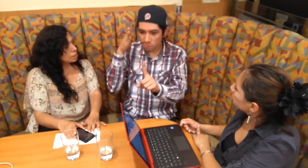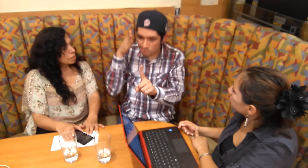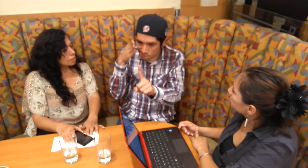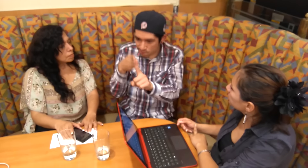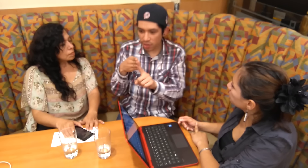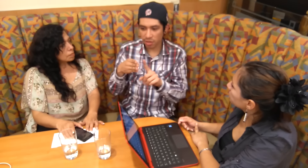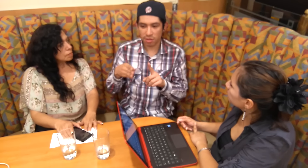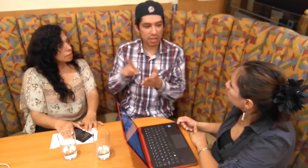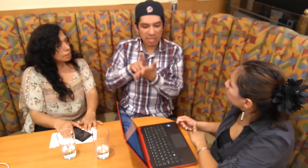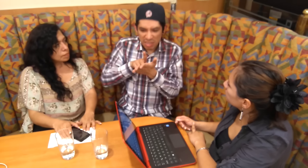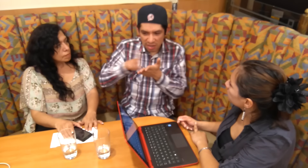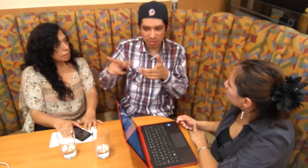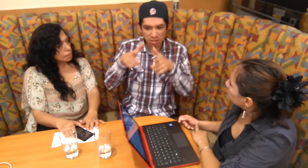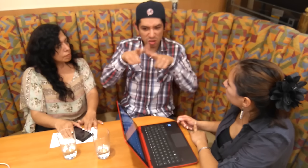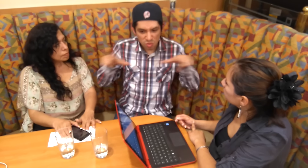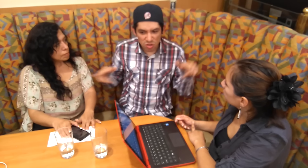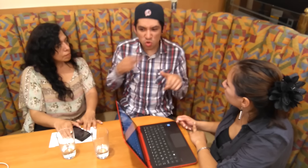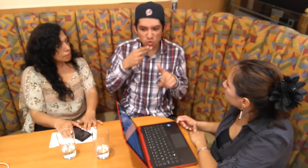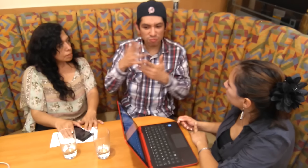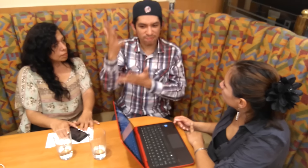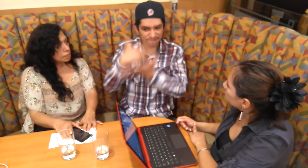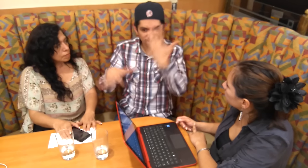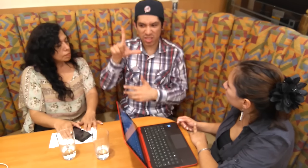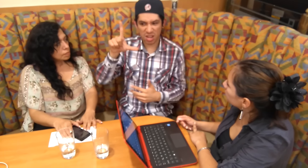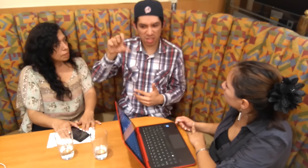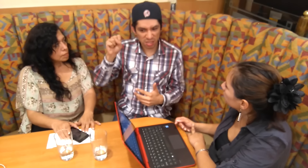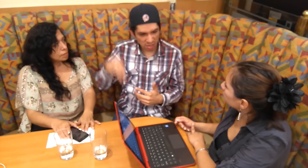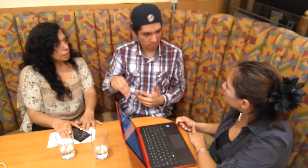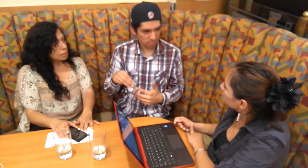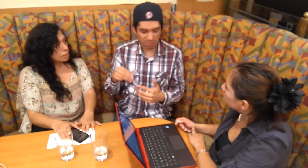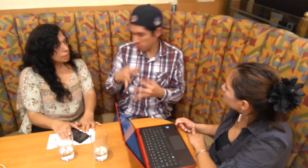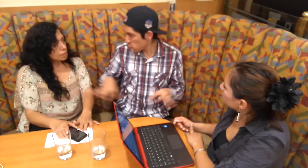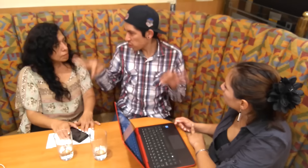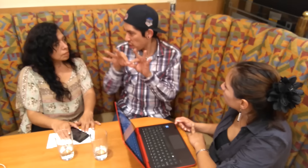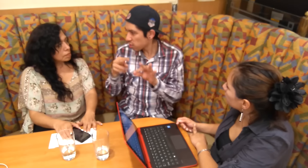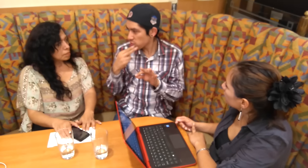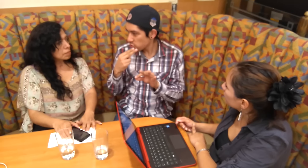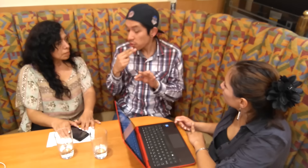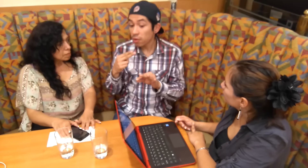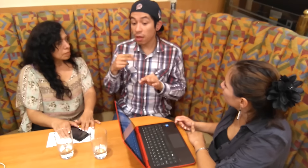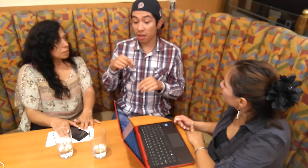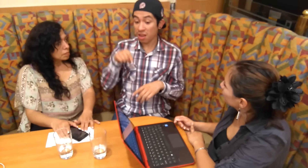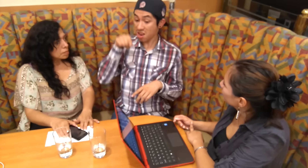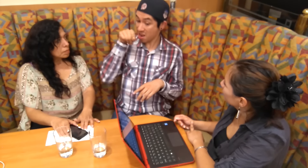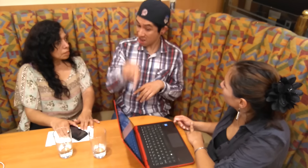Es importante que nosotros respetemos el derecho lingüístico a la lengua de señas mexicanas.